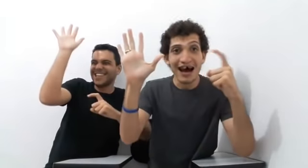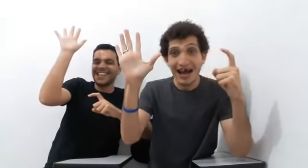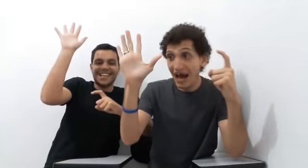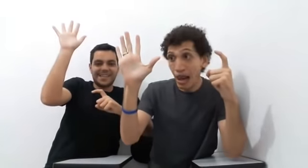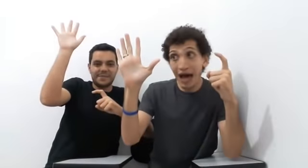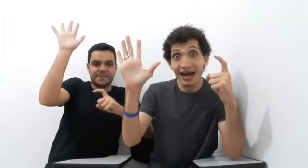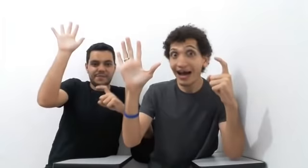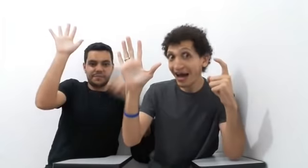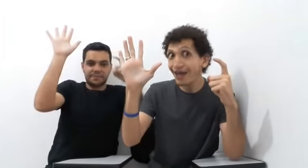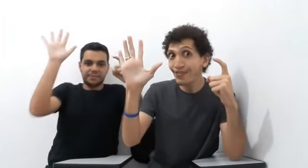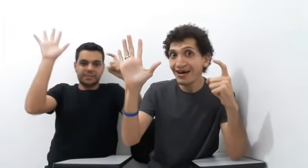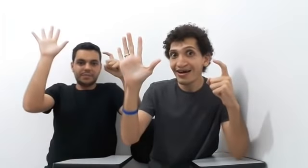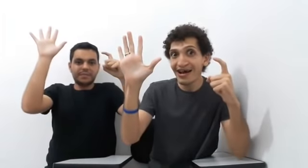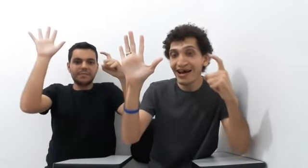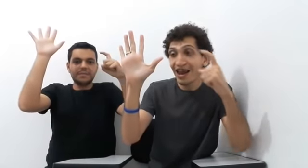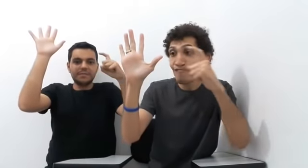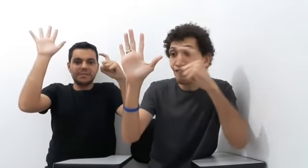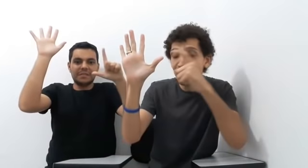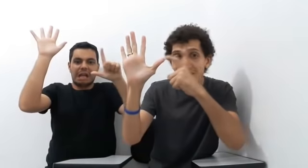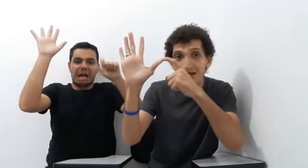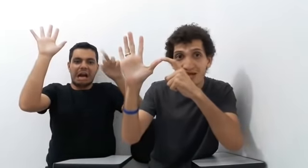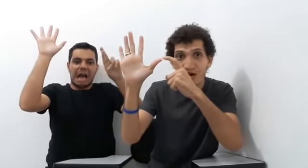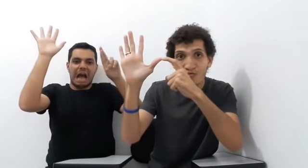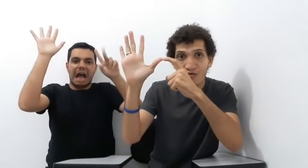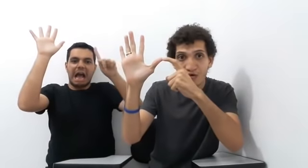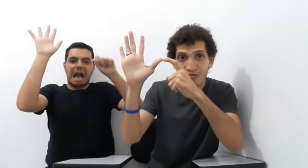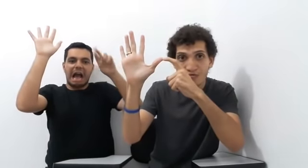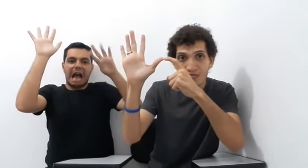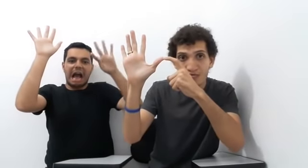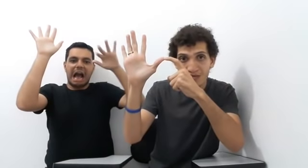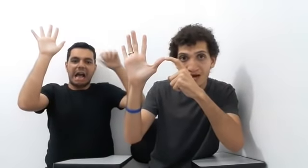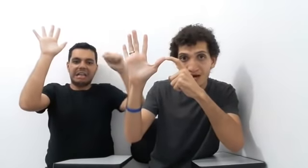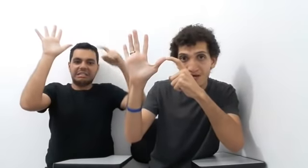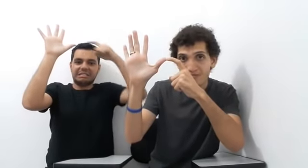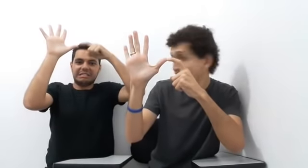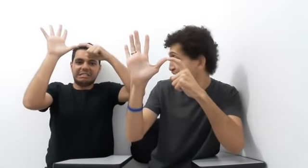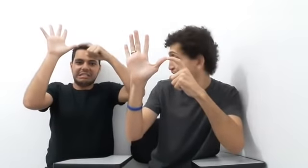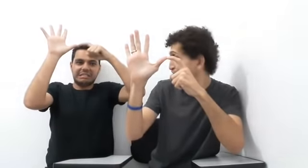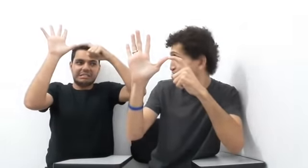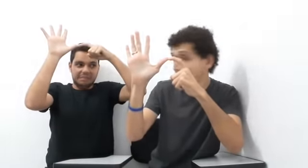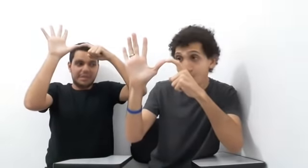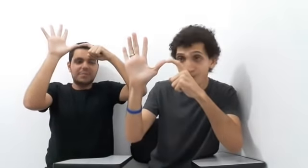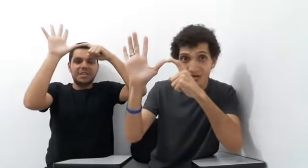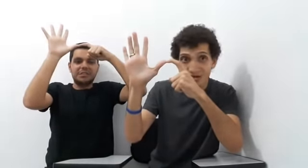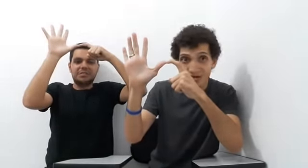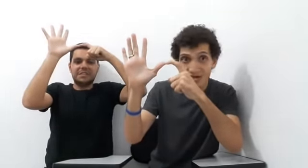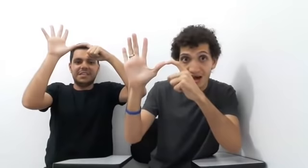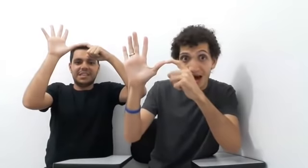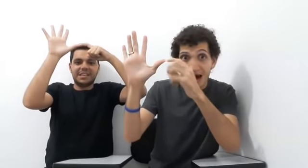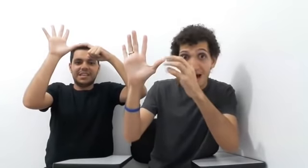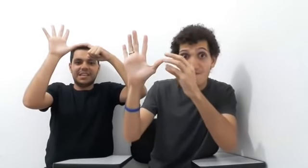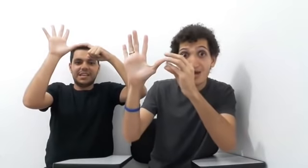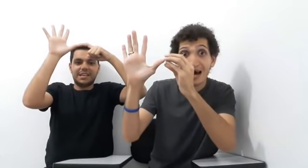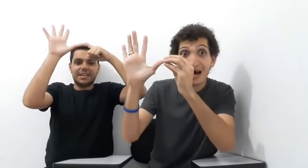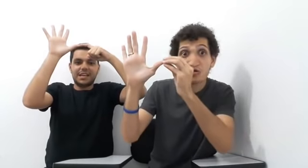A lagarta, né? Ela fica aqui, ó, o tronco, né? Vai lá. Fica aqui, vira